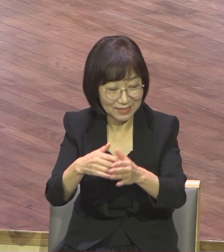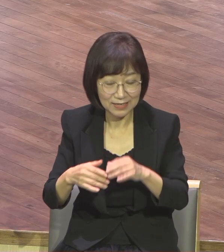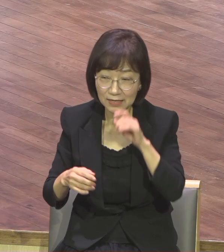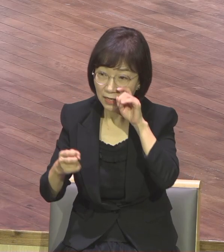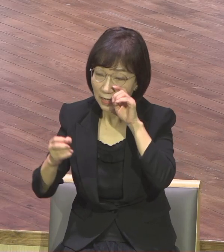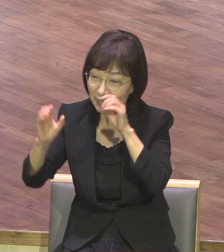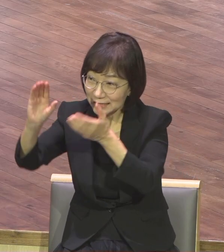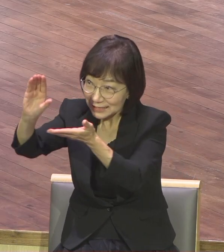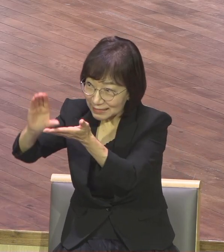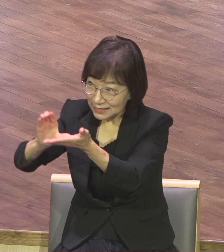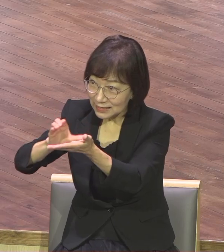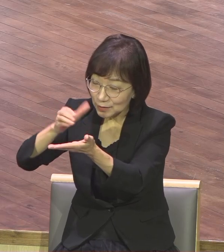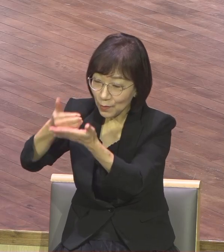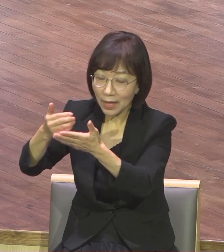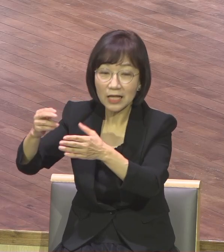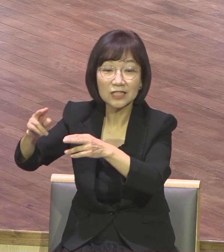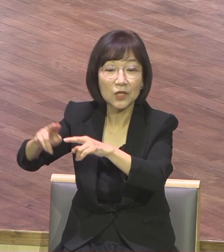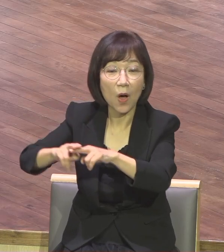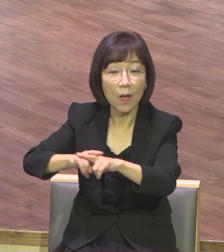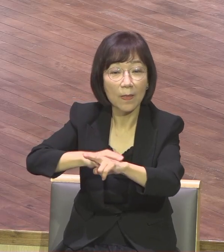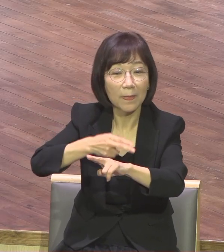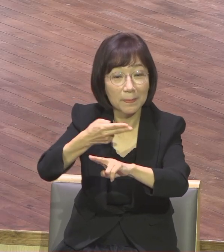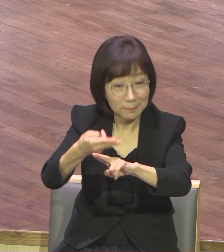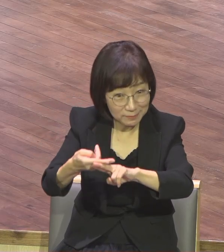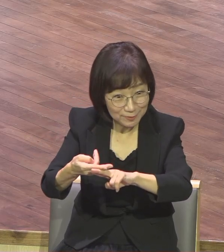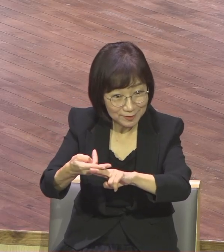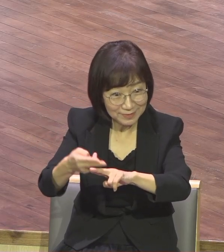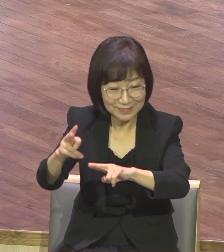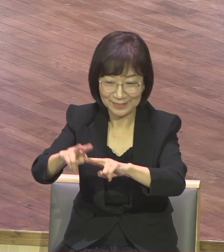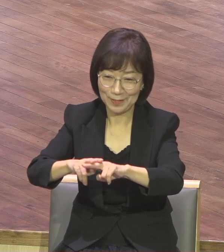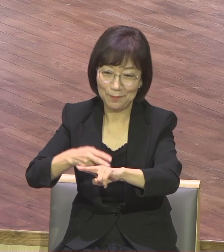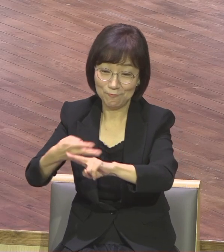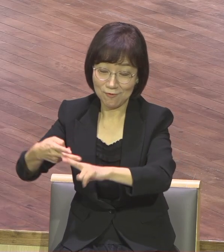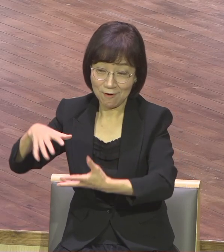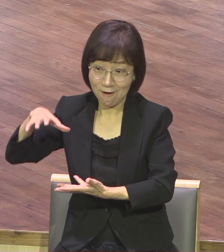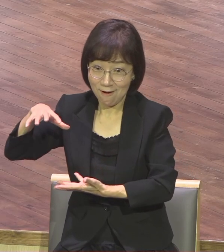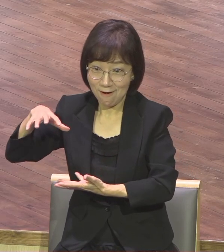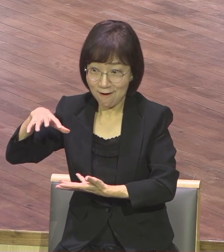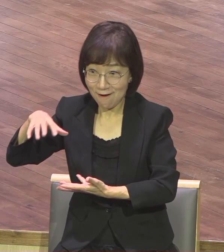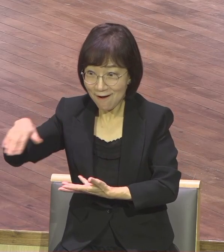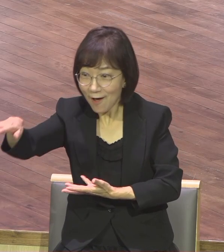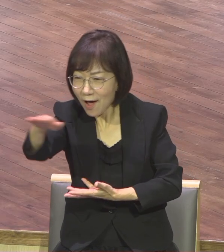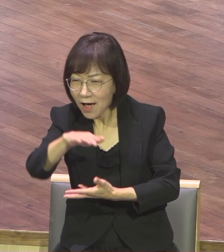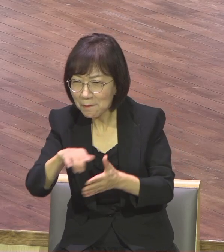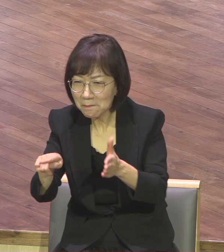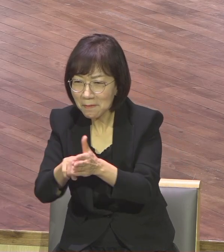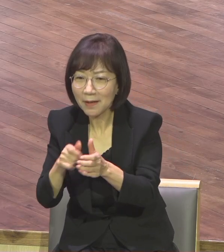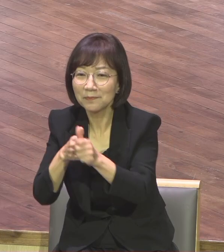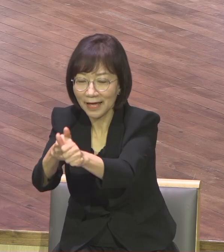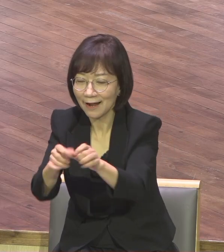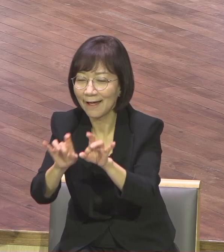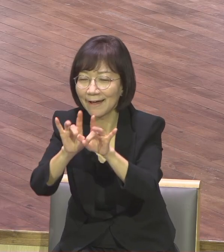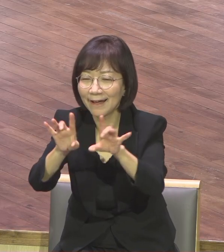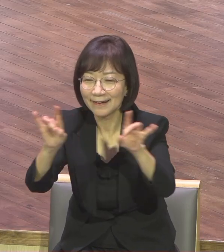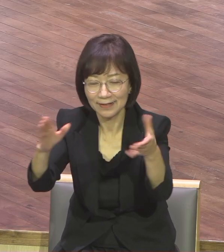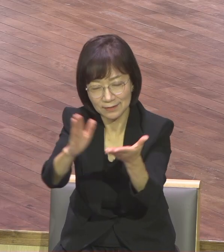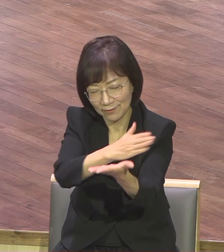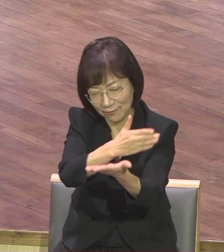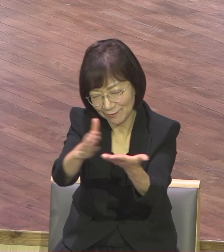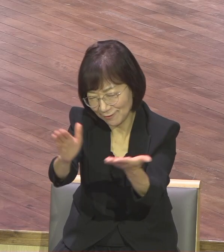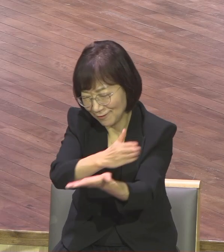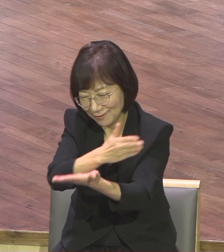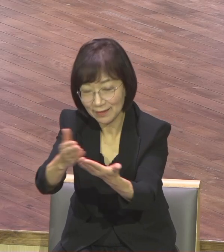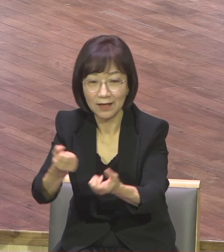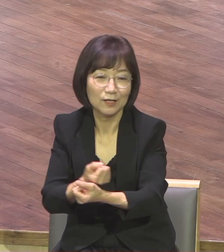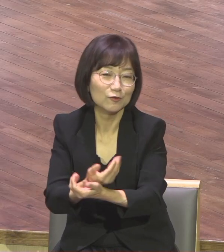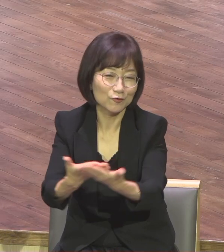선물, 그리스도의 선물이란 말이 나옵니다. 그리스도의 선물을 분량대로 은혜를 주셨다는 것이 우리에게